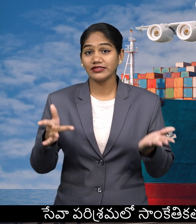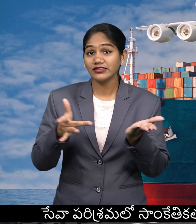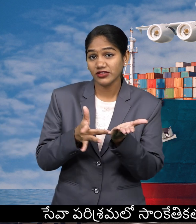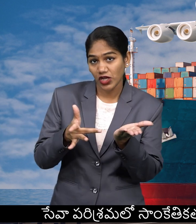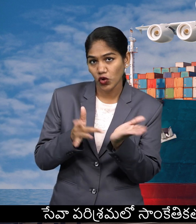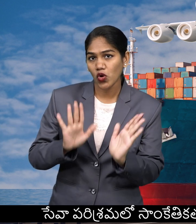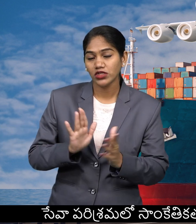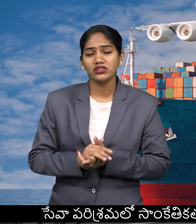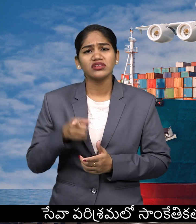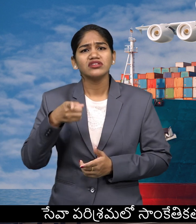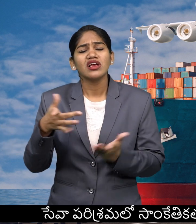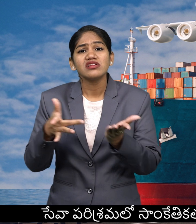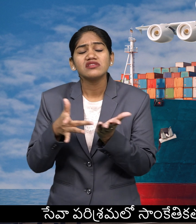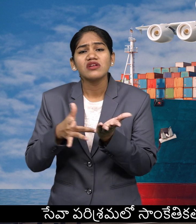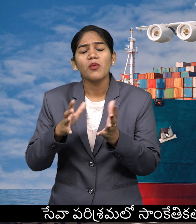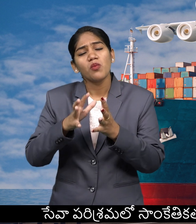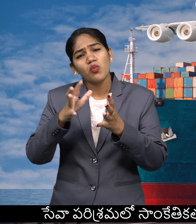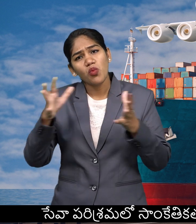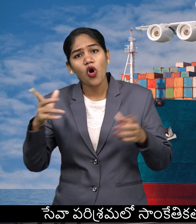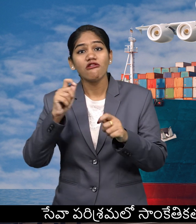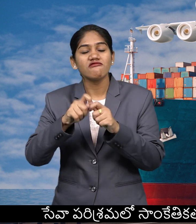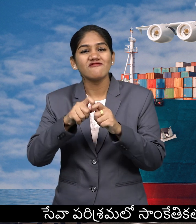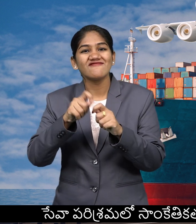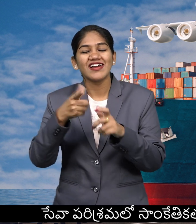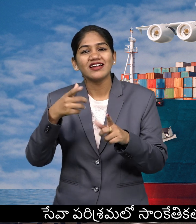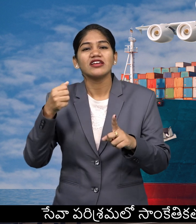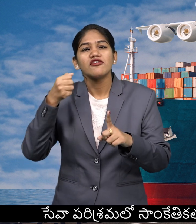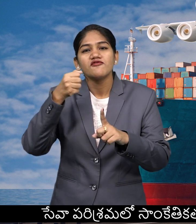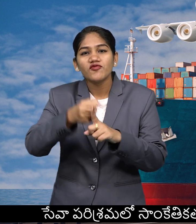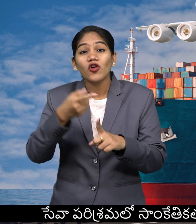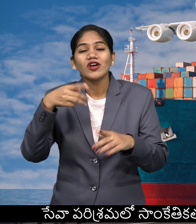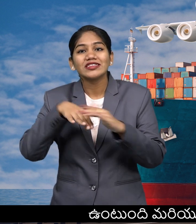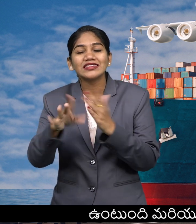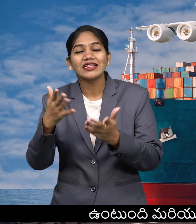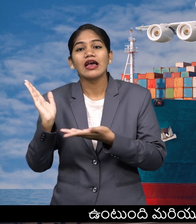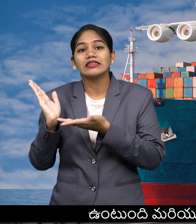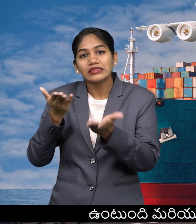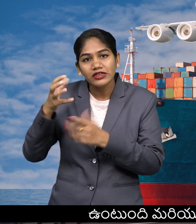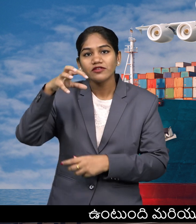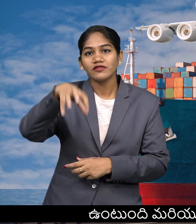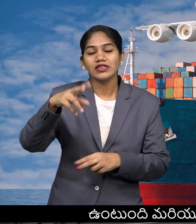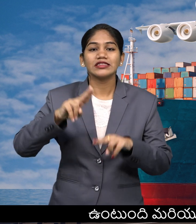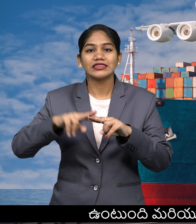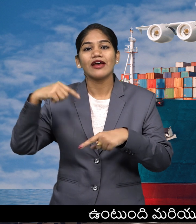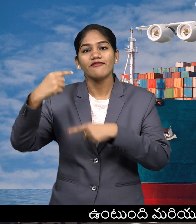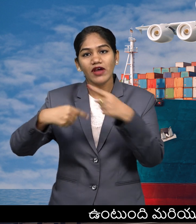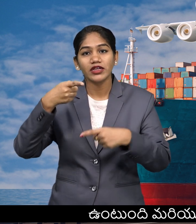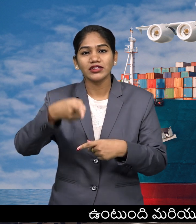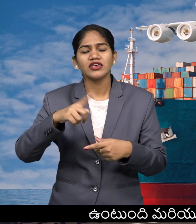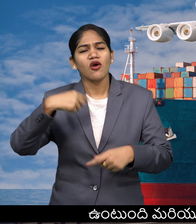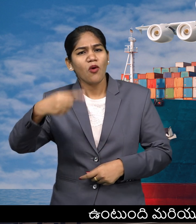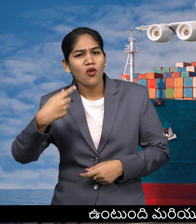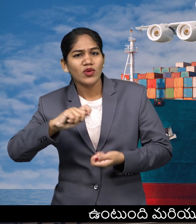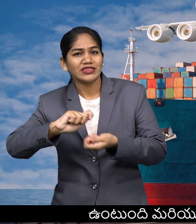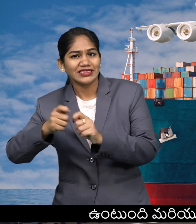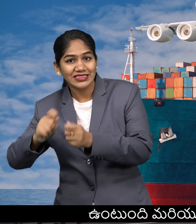సేవా పరిశ్రమలో సాంకేతికత ఒక పెద్ద శక్తి. ఇది ఎల్లప్పుడూ మారుతూ ఉంటుంది మరియు కొత్త